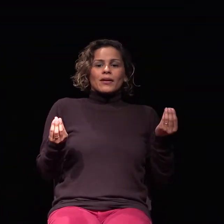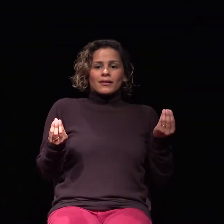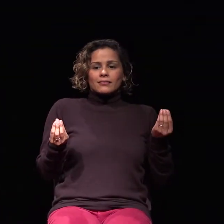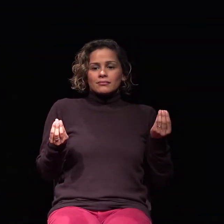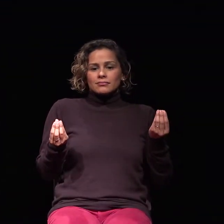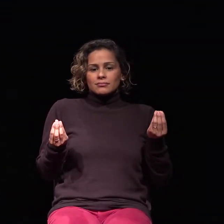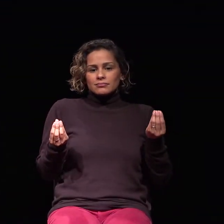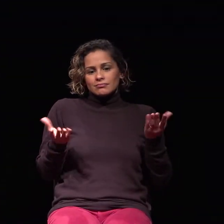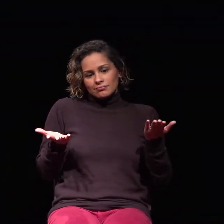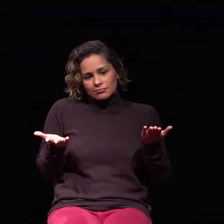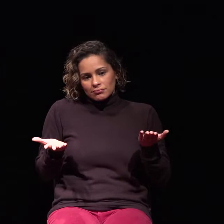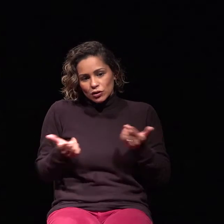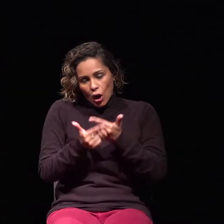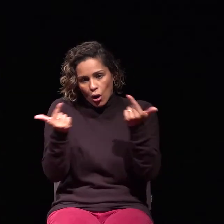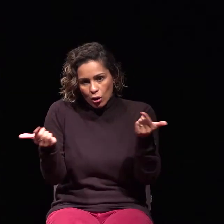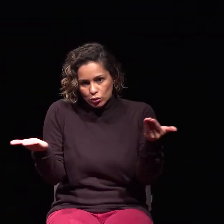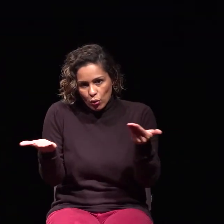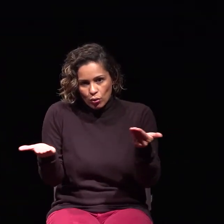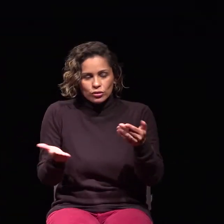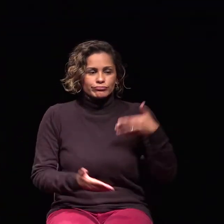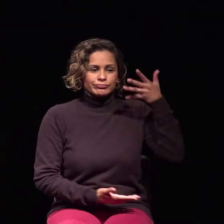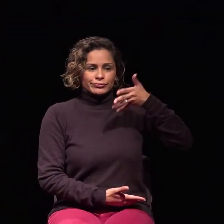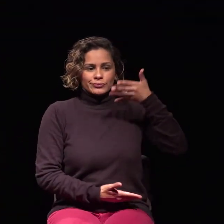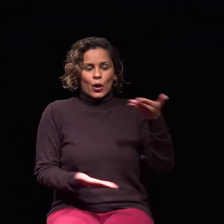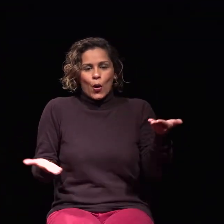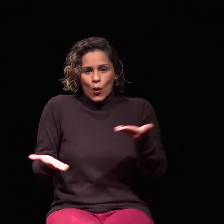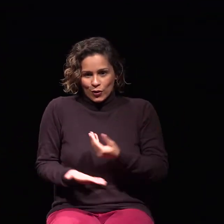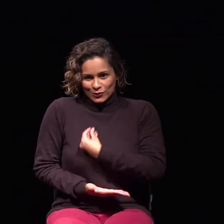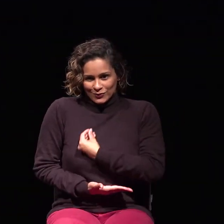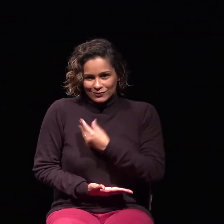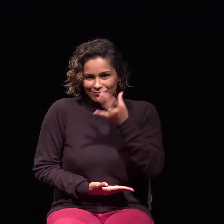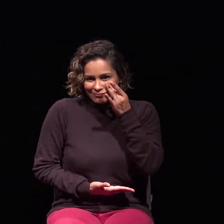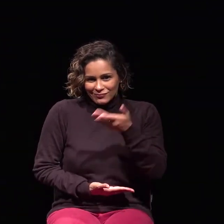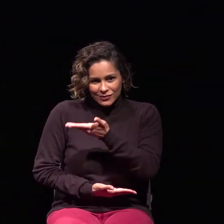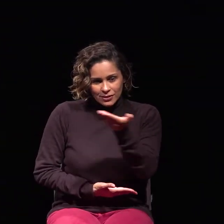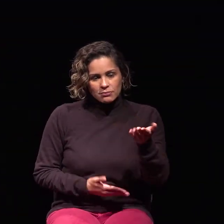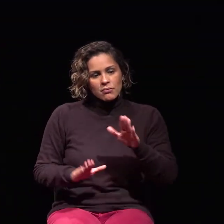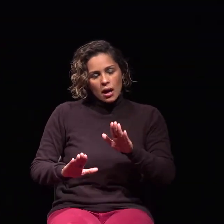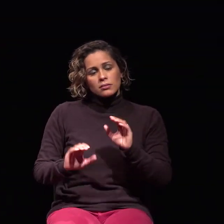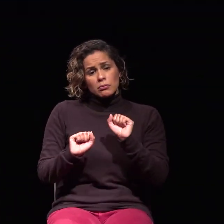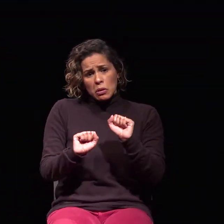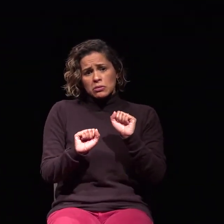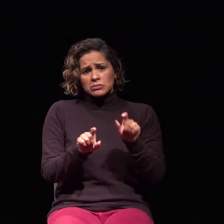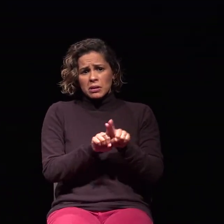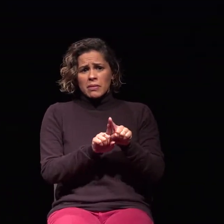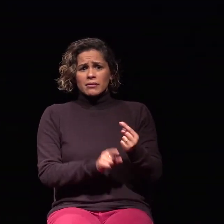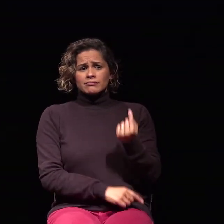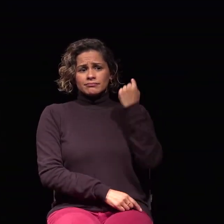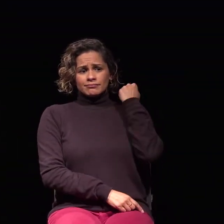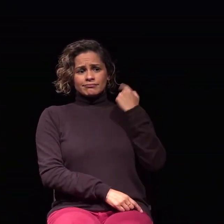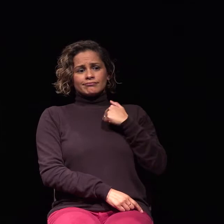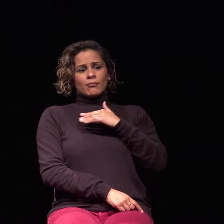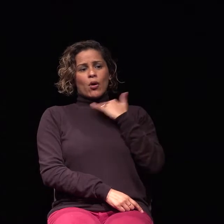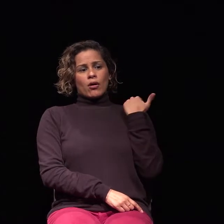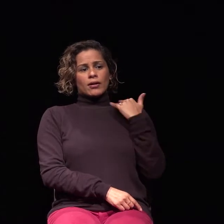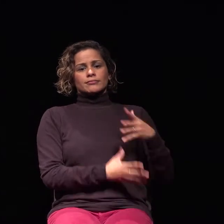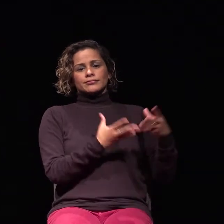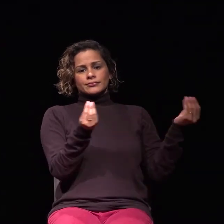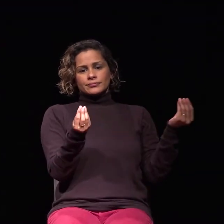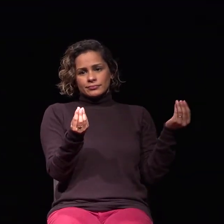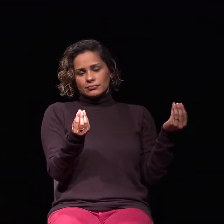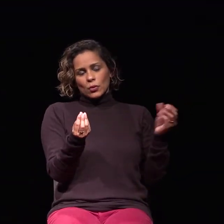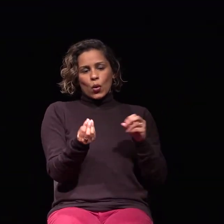mas eles podiam ter me matado lá naqueles anos, né? E ela foi muito torturada,